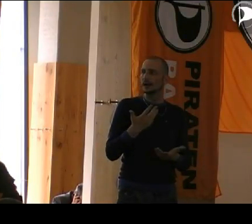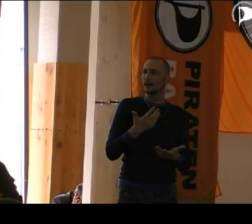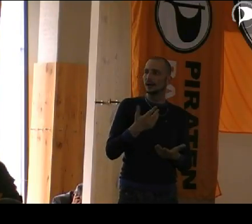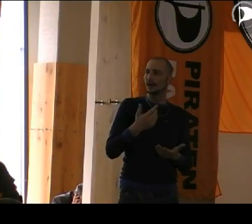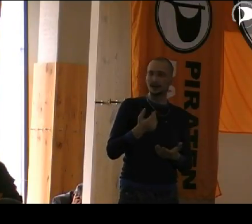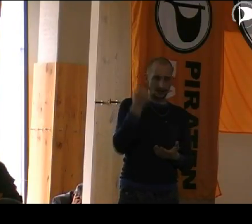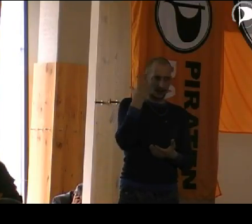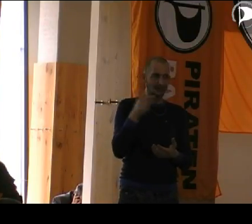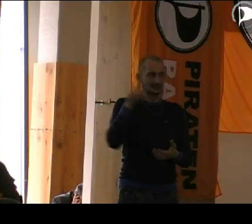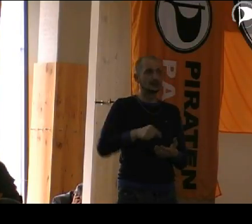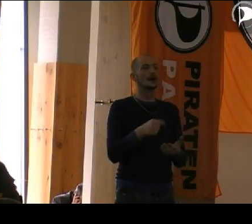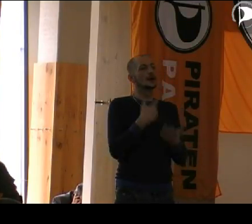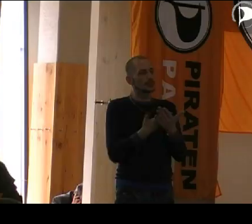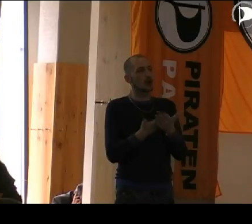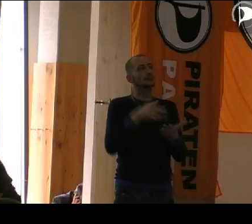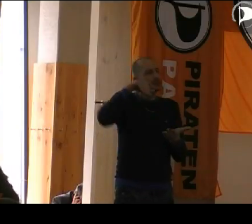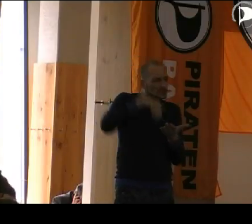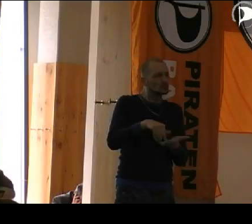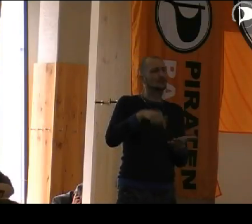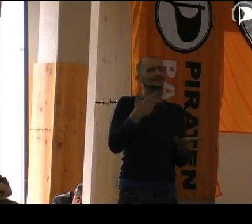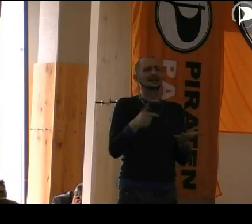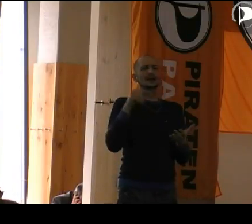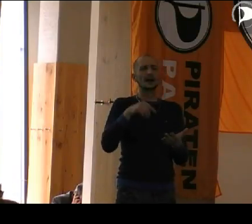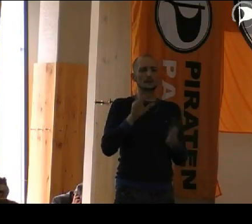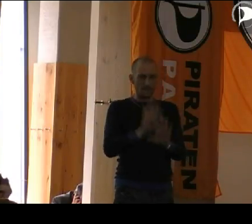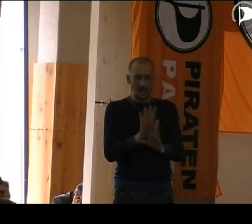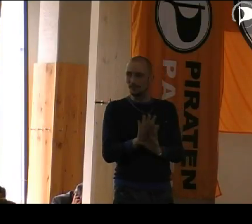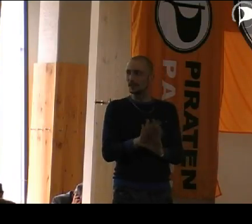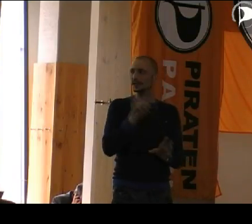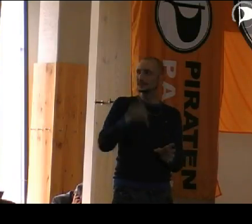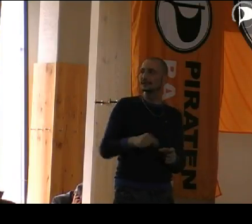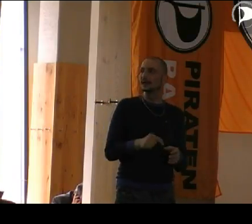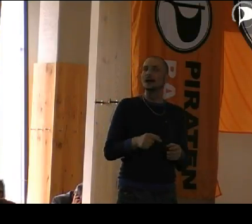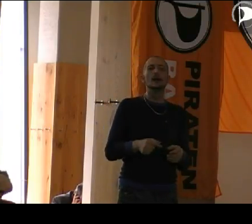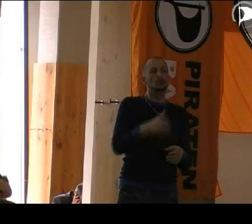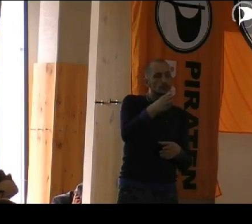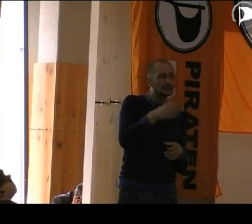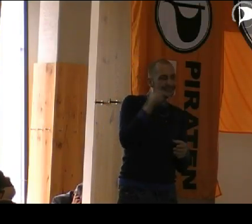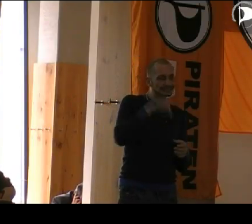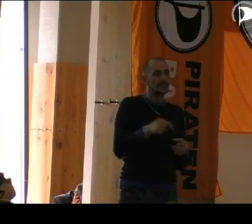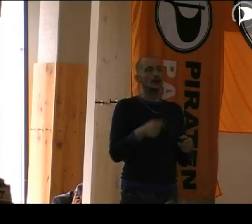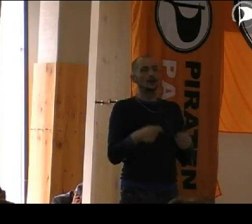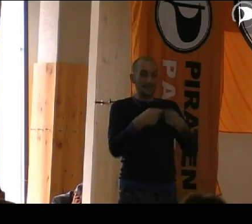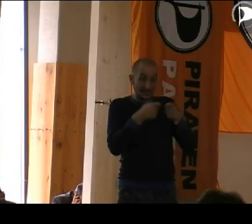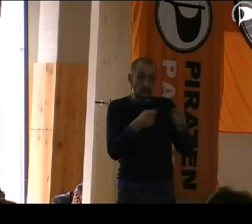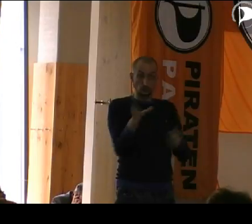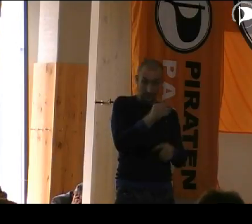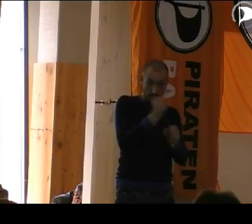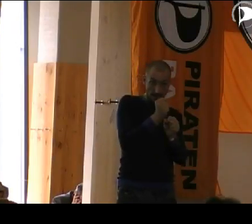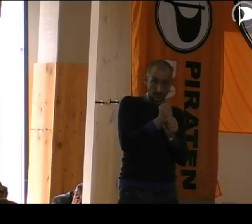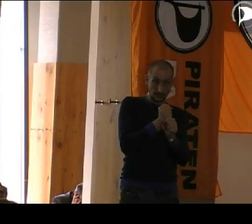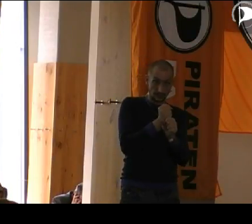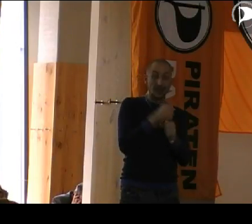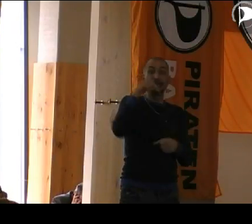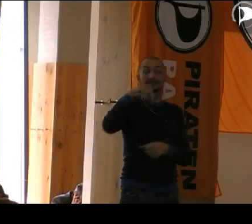dann zwei tore stehen zu lassen es ist immer noch so den ganzen titel zusammen zu arbeiten gern zusammen zu legen und ansonsten